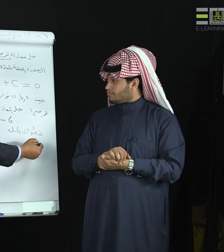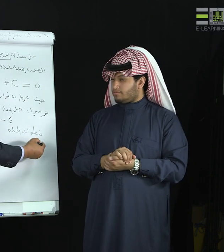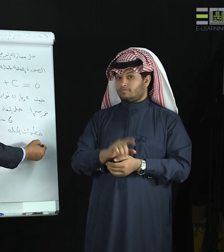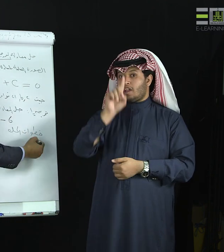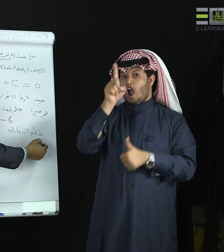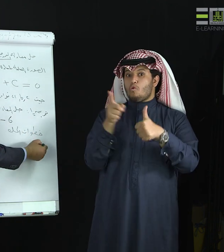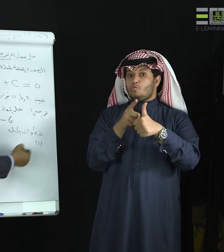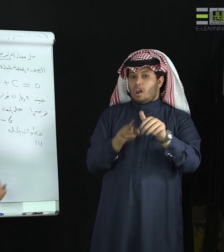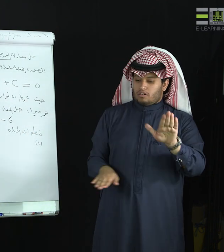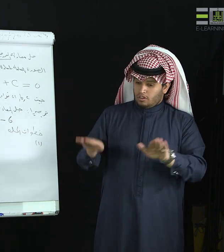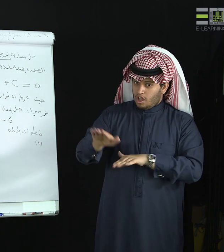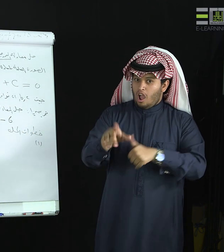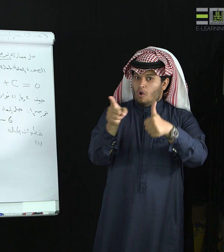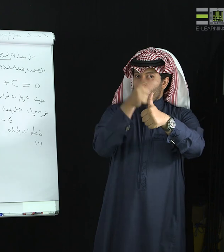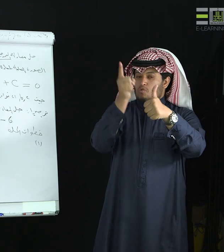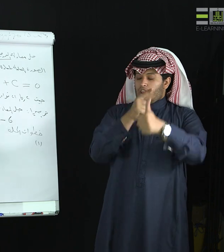أول خطوة